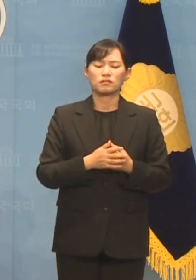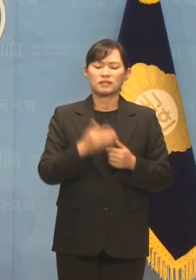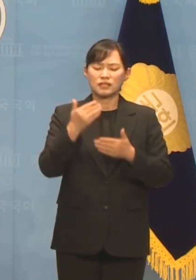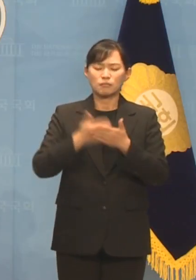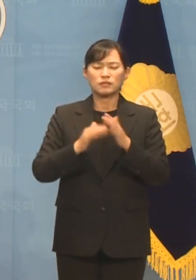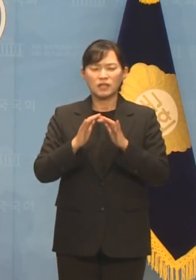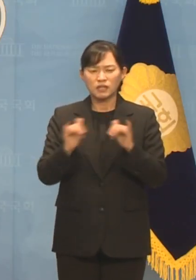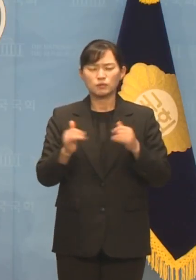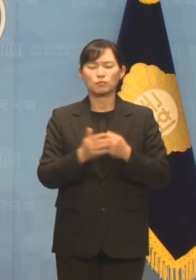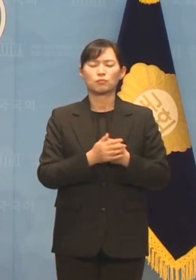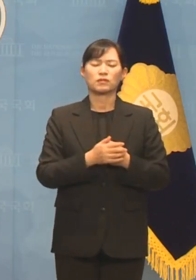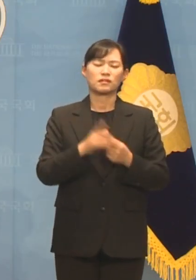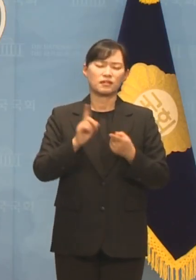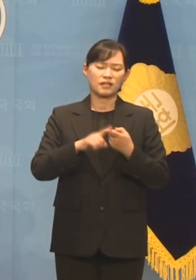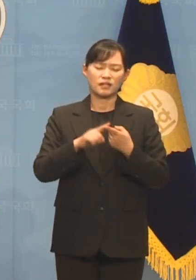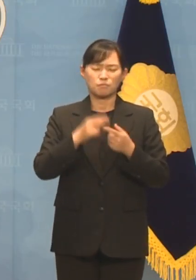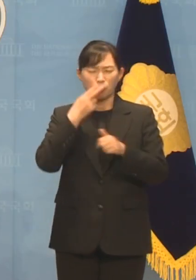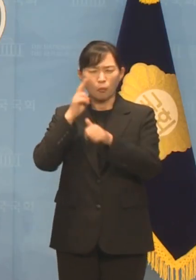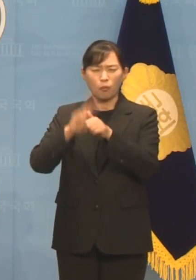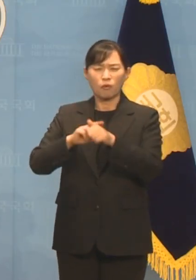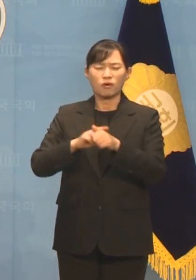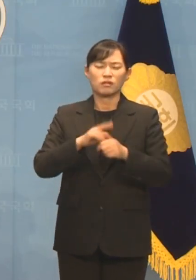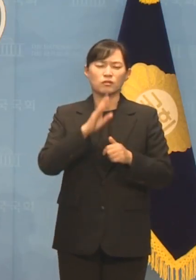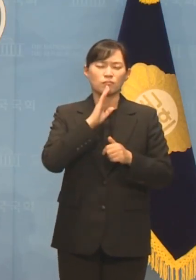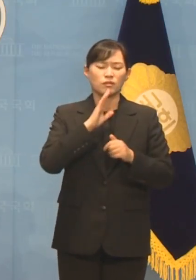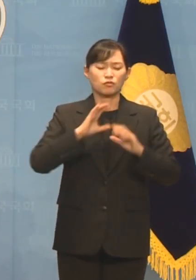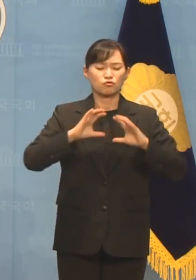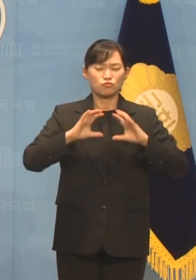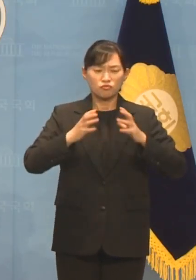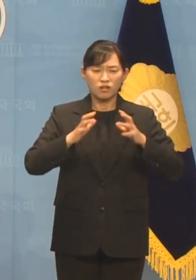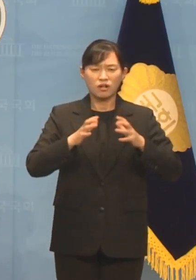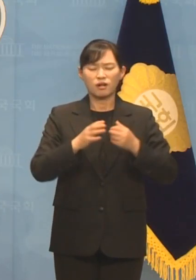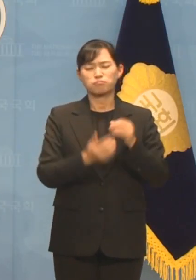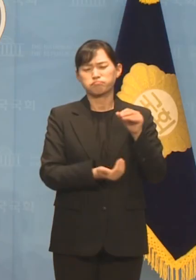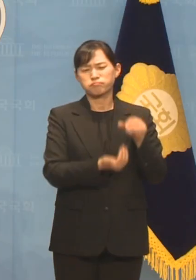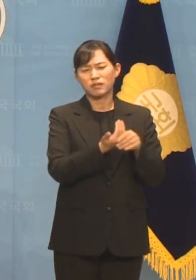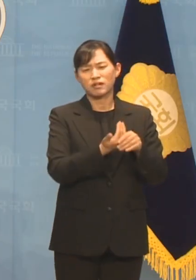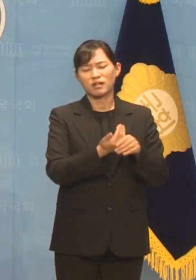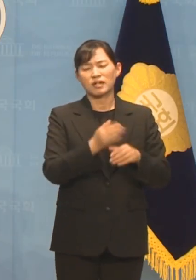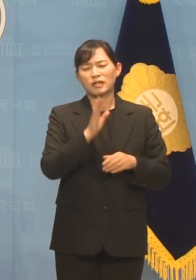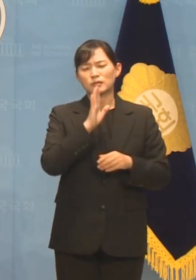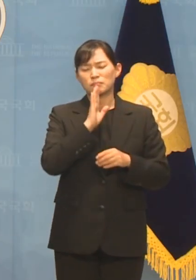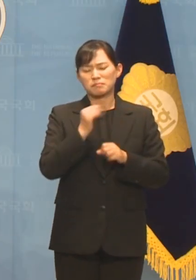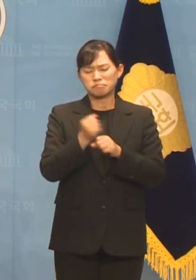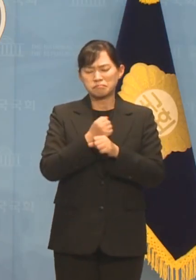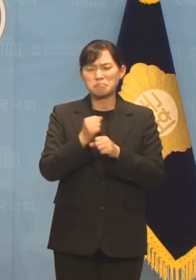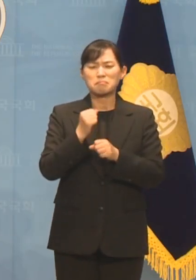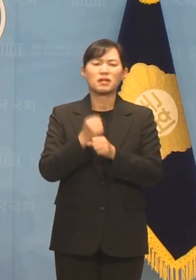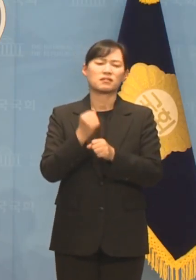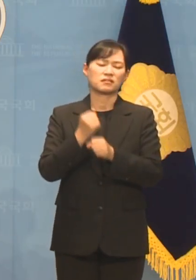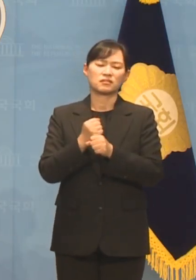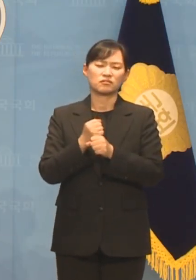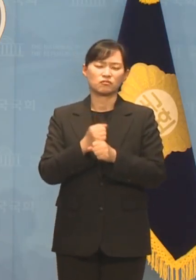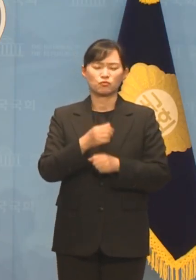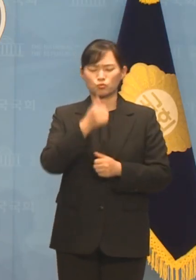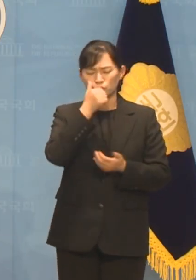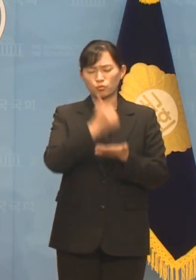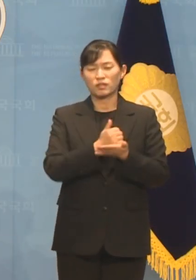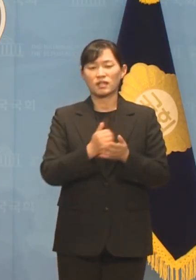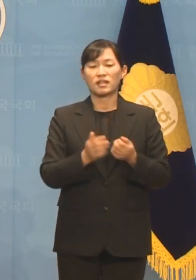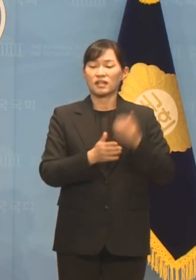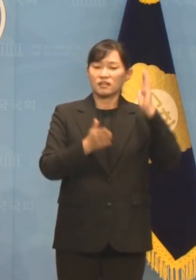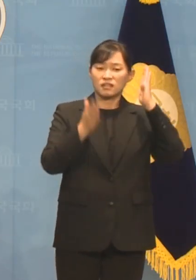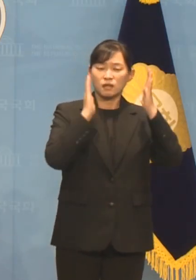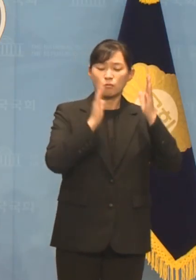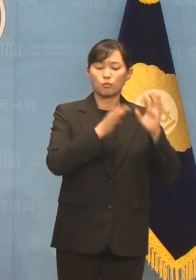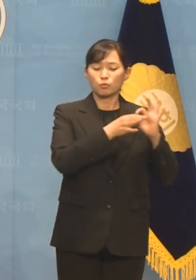심대한 모욕이고 국가적 참사를 음모론으로 왜곡하는 중대한 범죄에 해당합니다. 마지막으로 네이버를